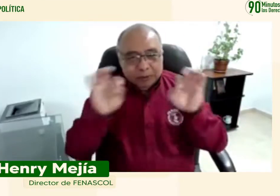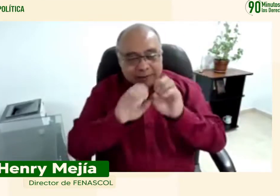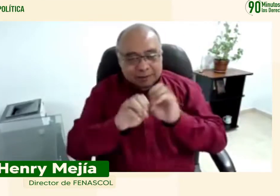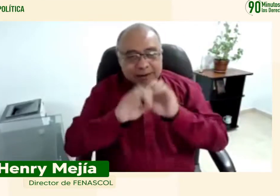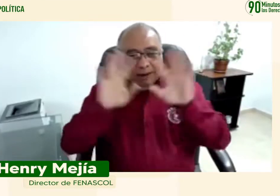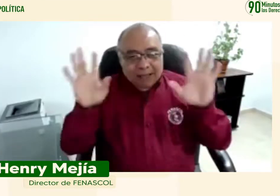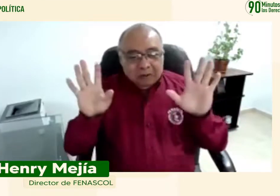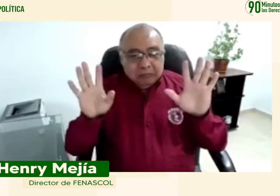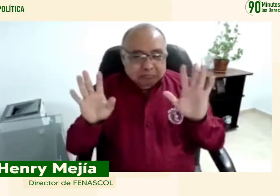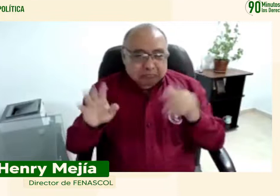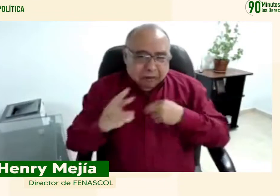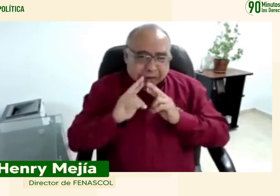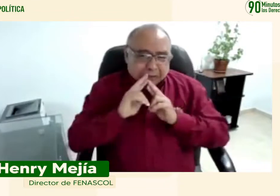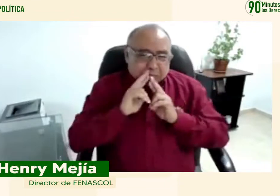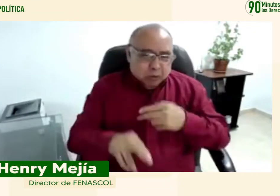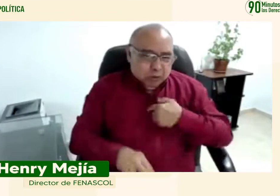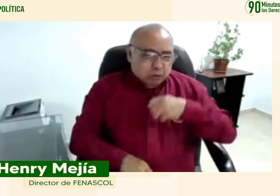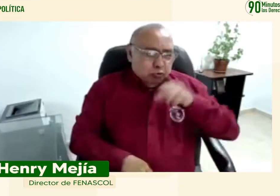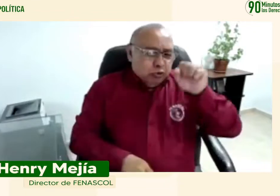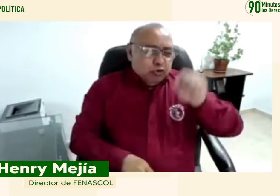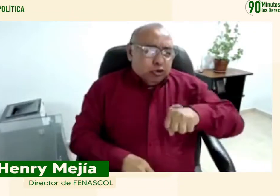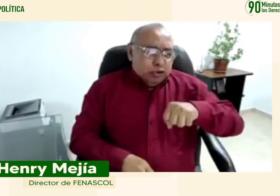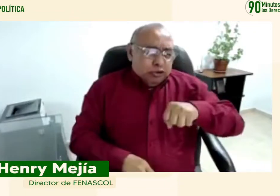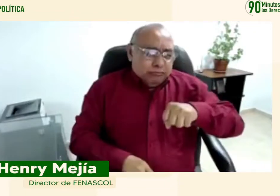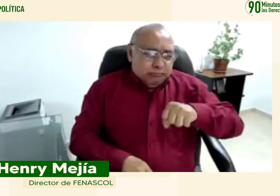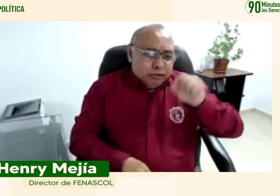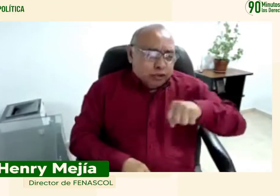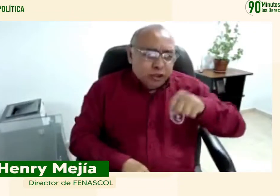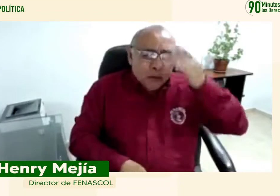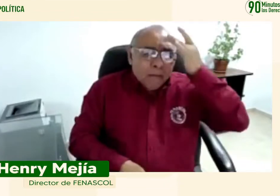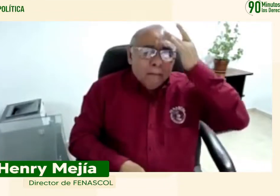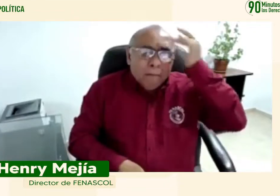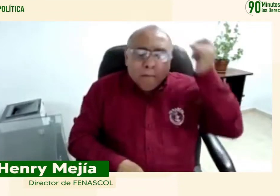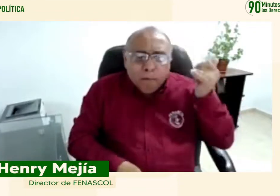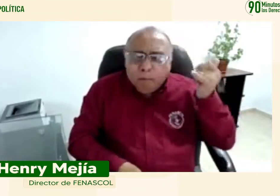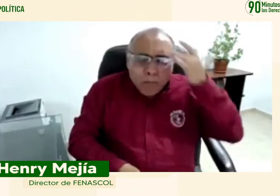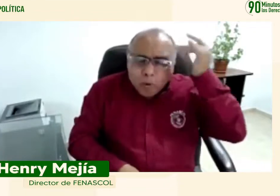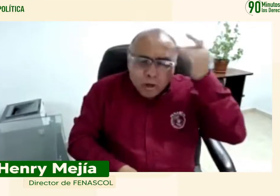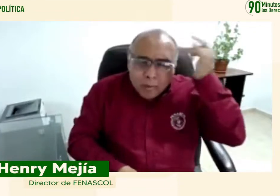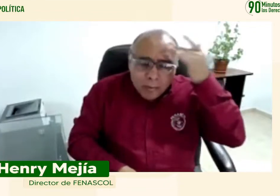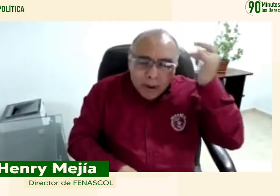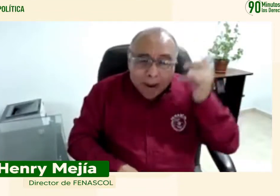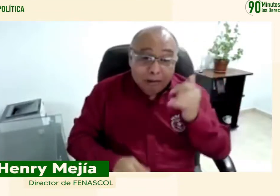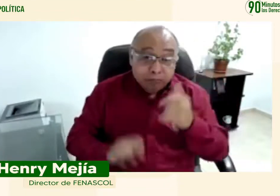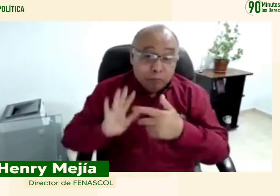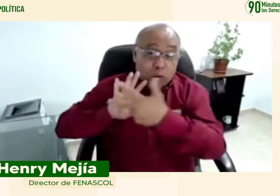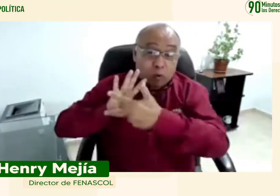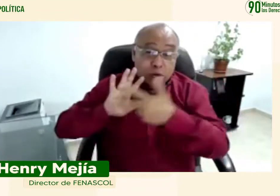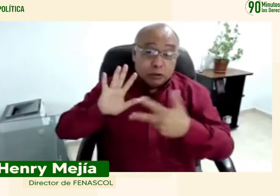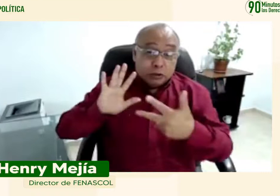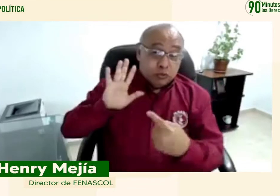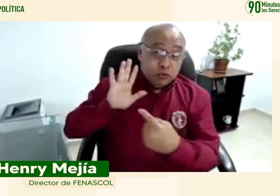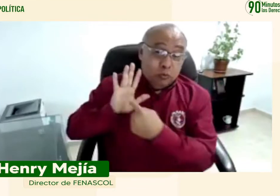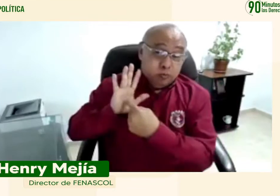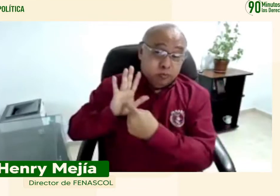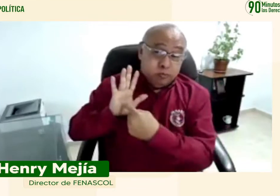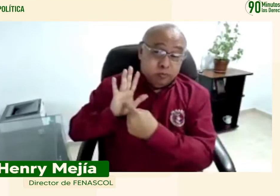y por qué es importante aclarar algo y yo voy a responder que sí y por qué por qué doy esta respuesta porque desde la